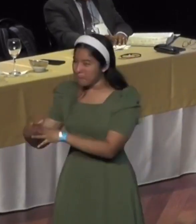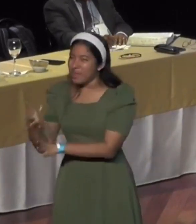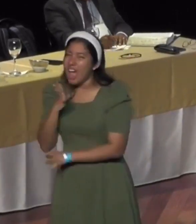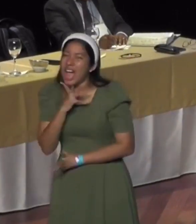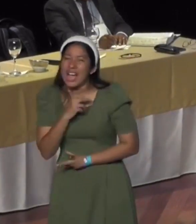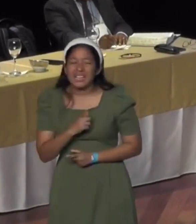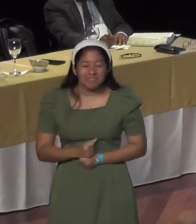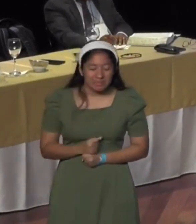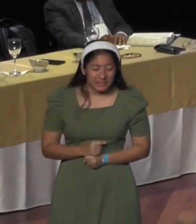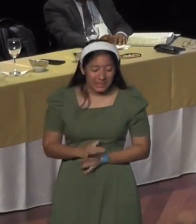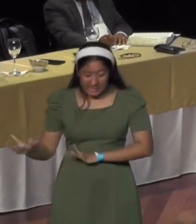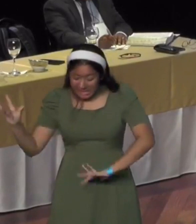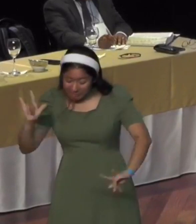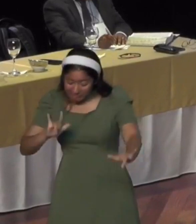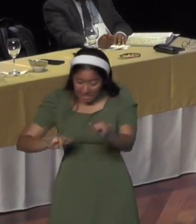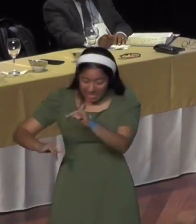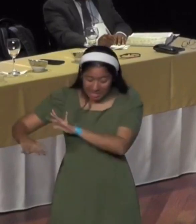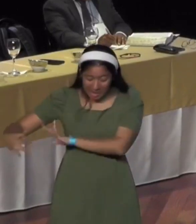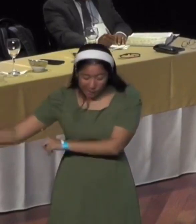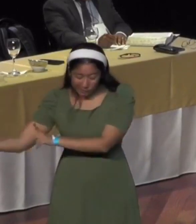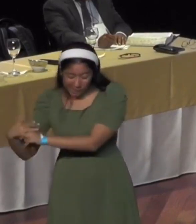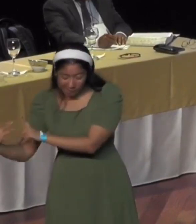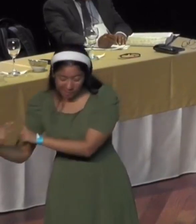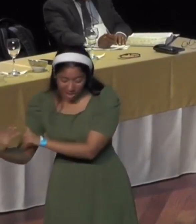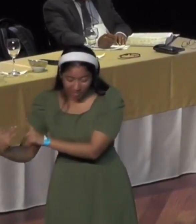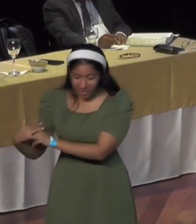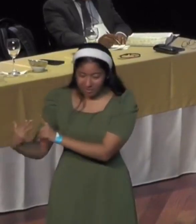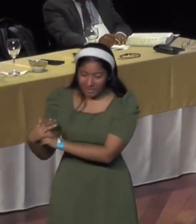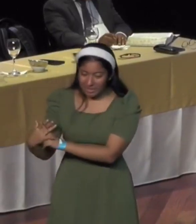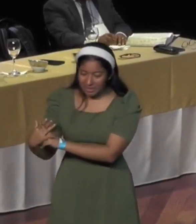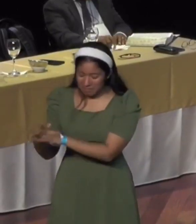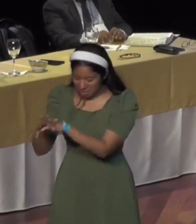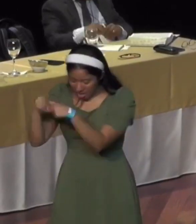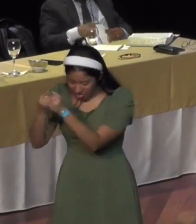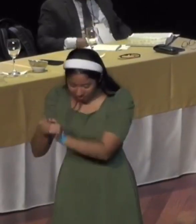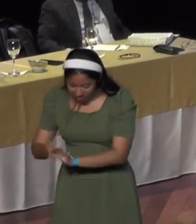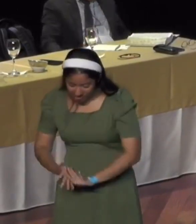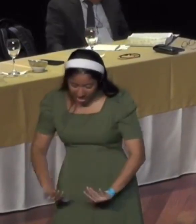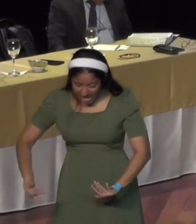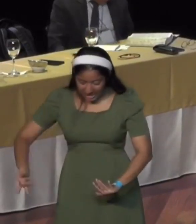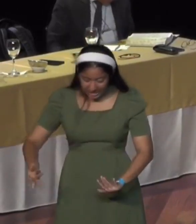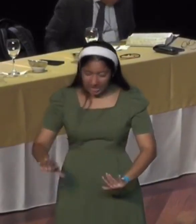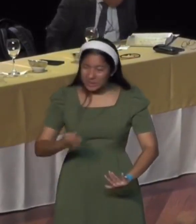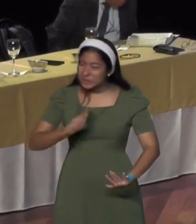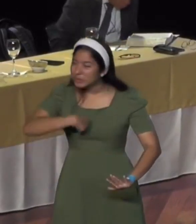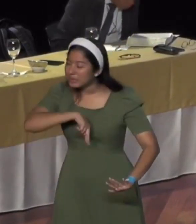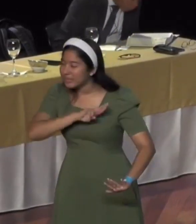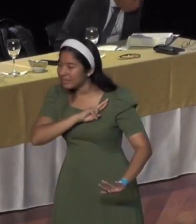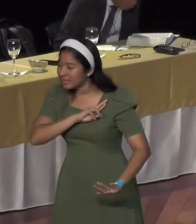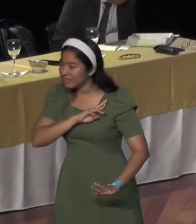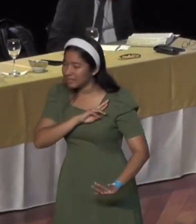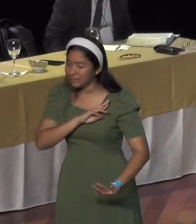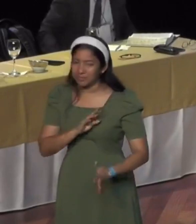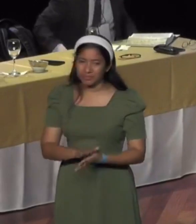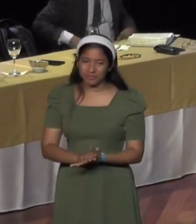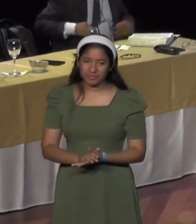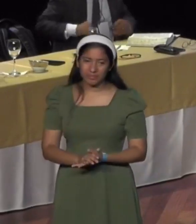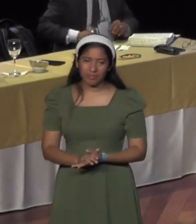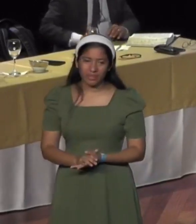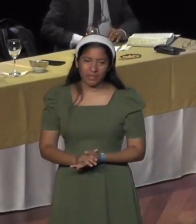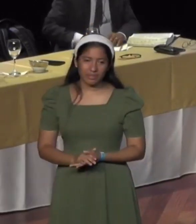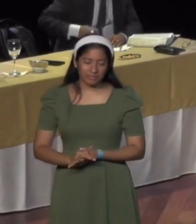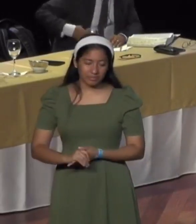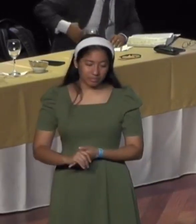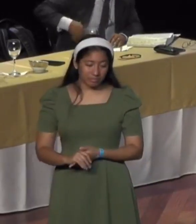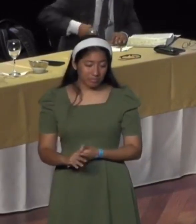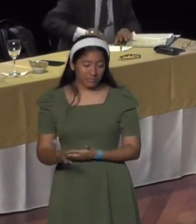el anticristo, sus máquinas del mal trabajan a todo vapor para destruir. Hay pro abortos, es el arma más